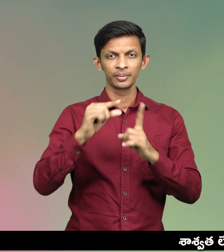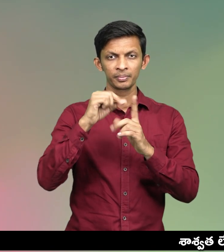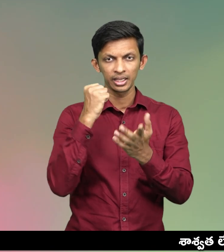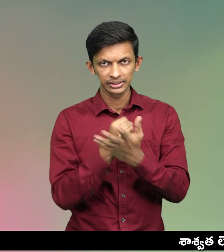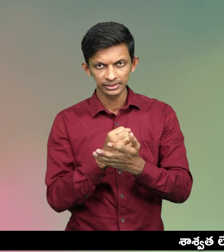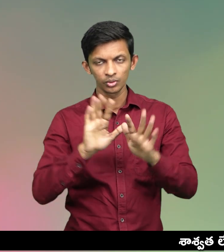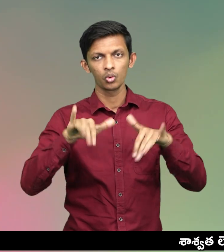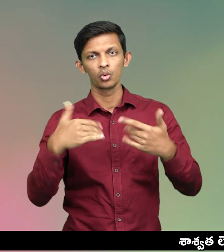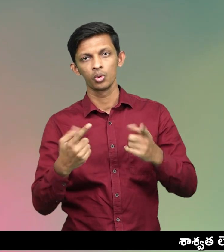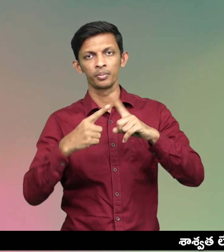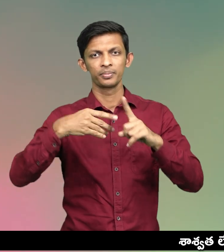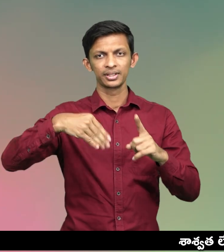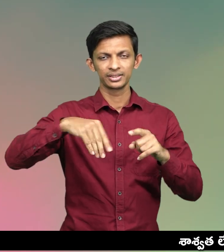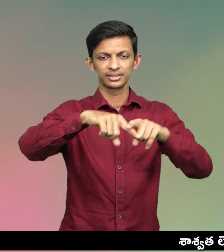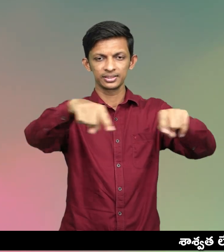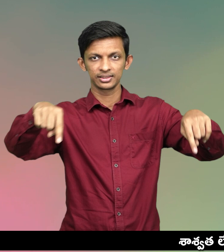శాశ్వత లేదా తాత్కాలిక సరస్సులు.